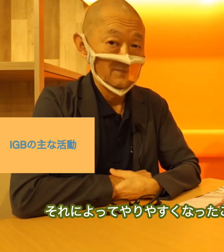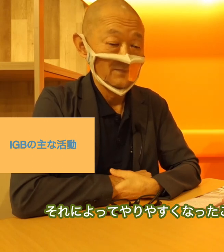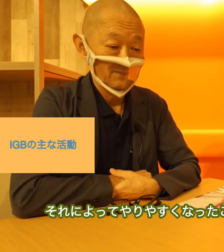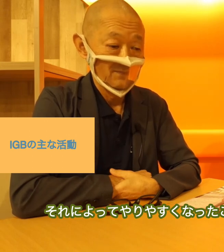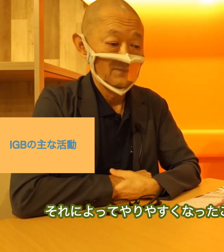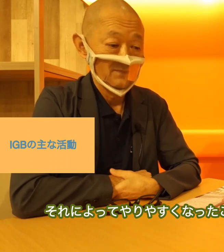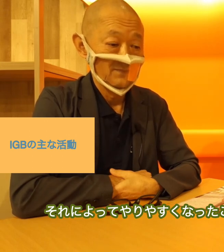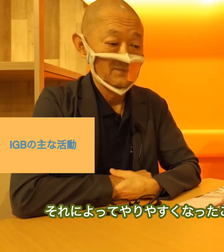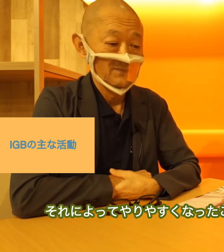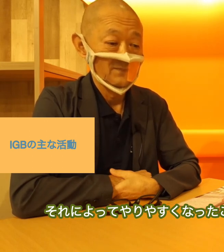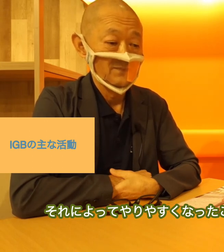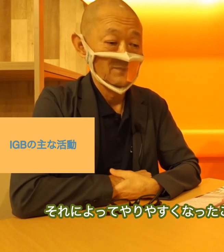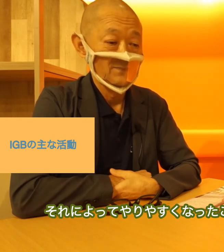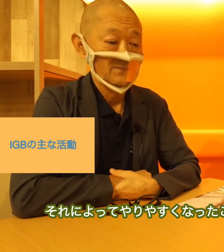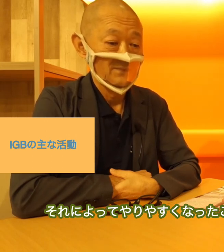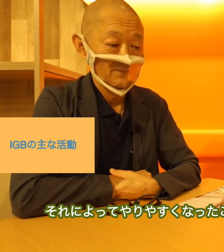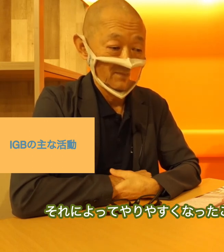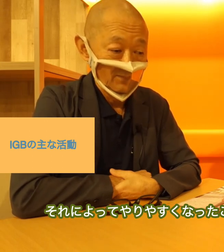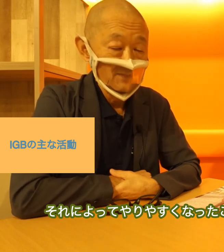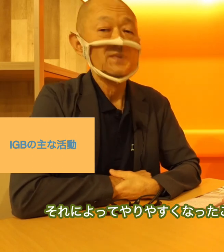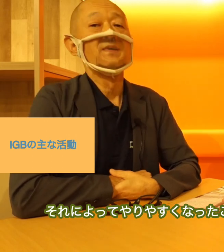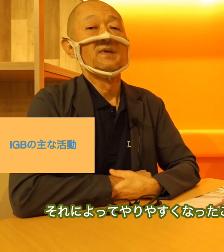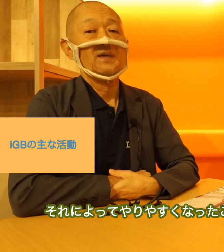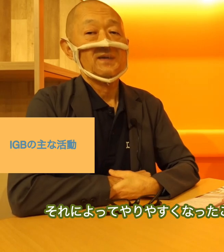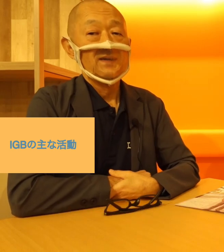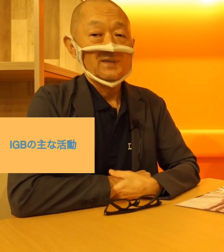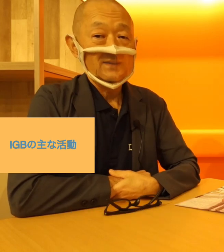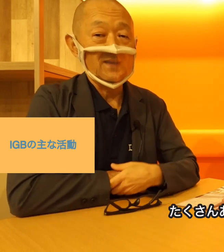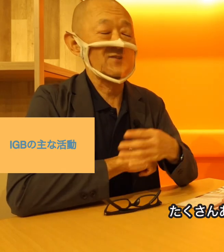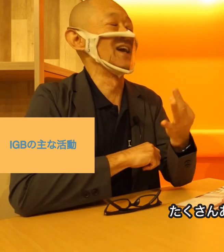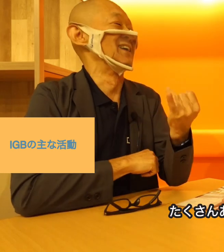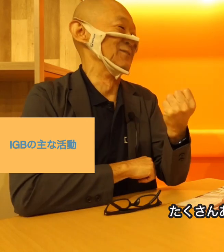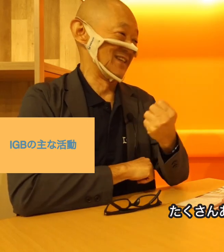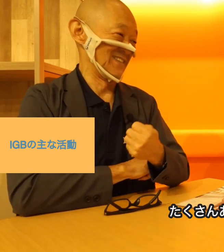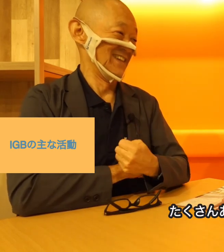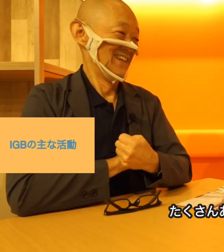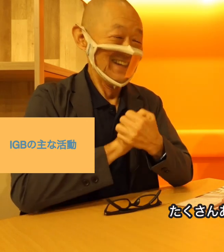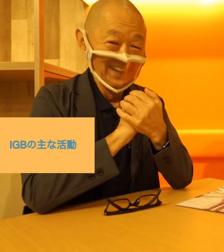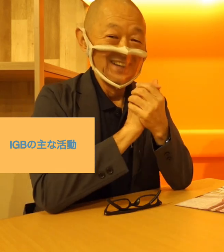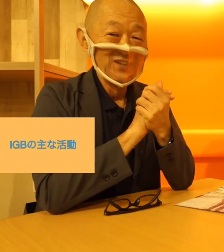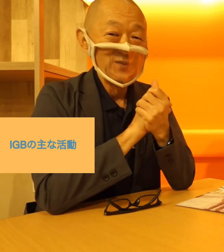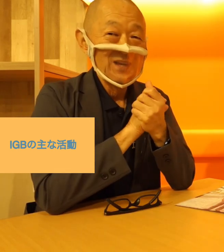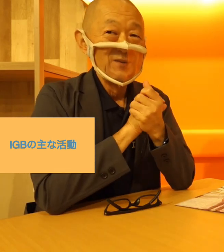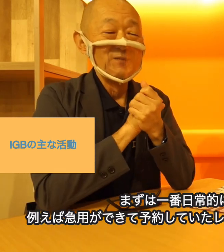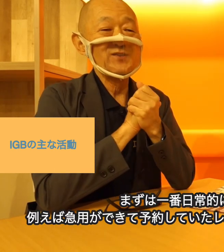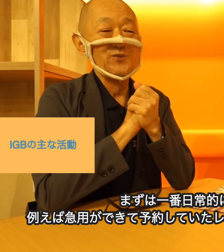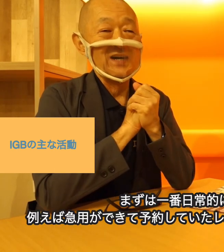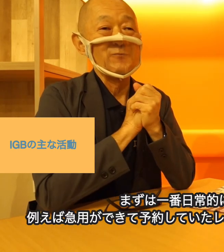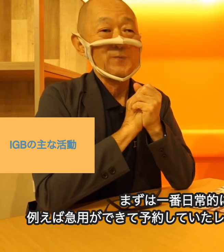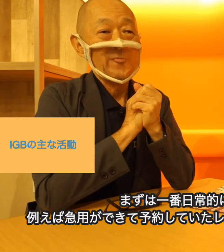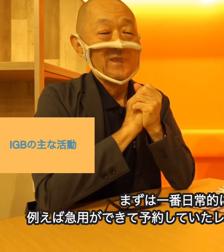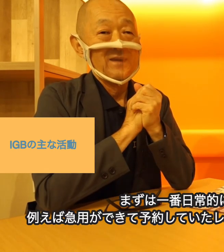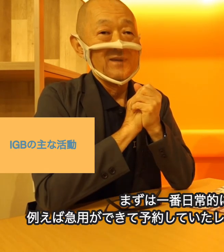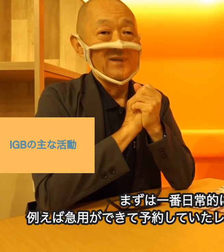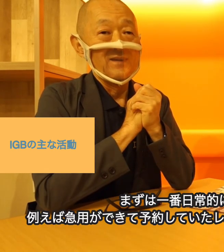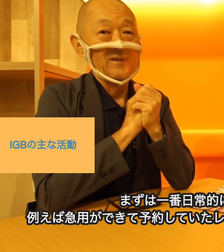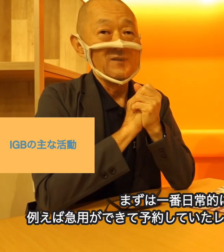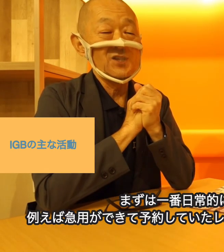はあったりしますか？ たくさんあります。 はい、 まずは一